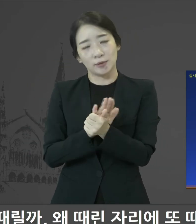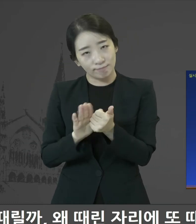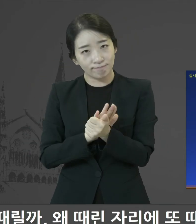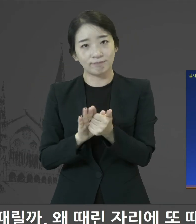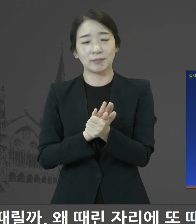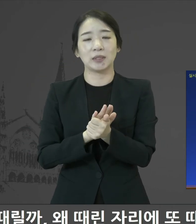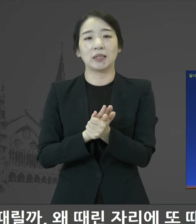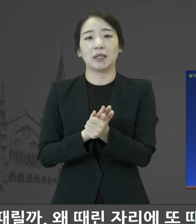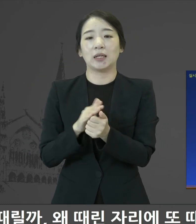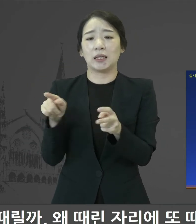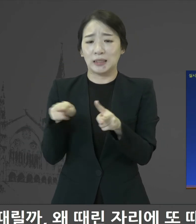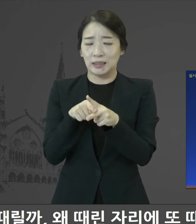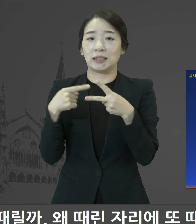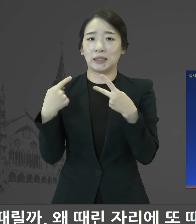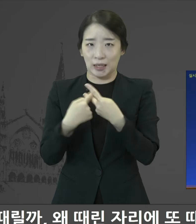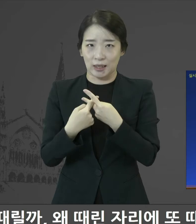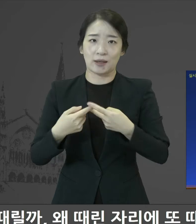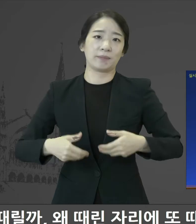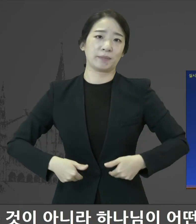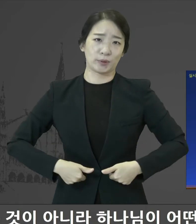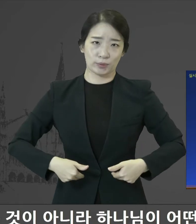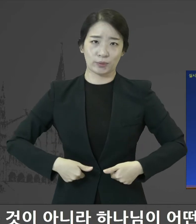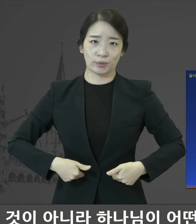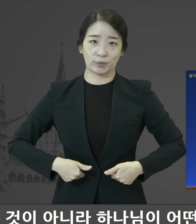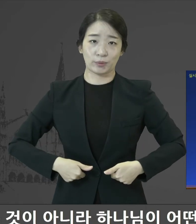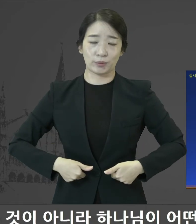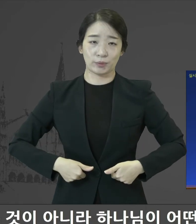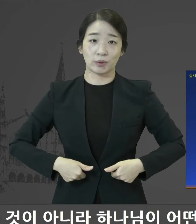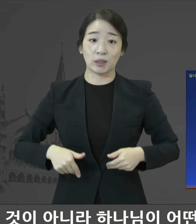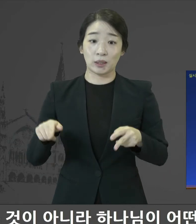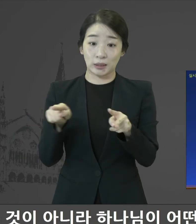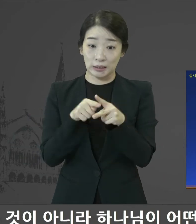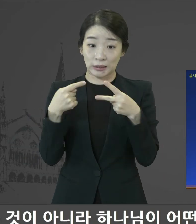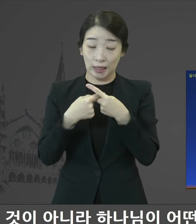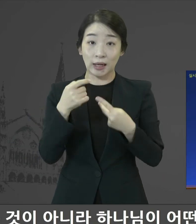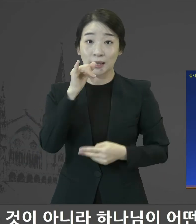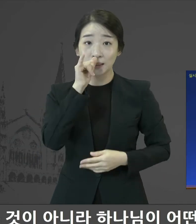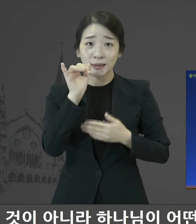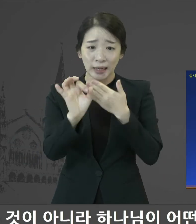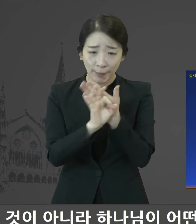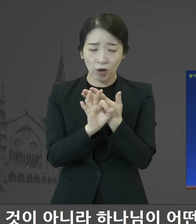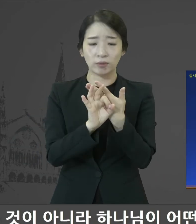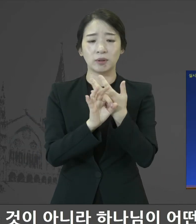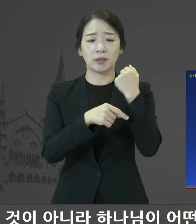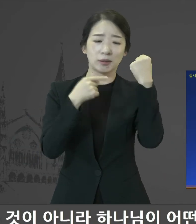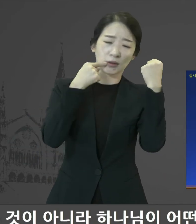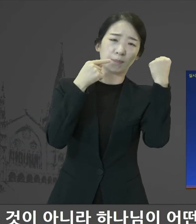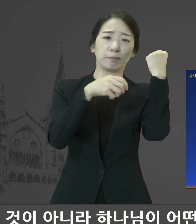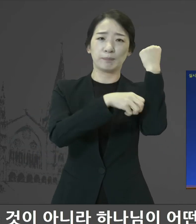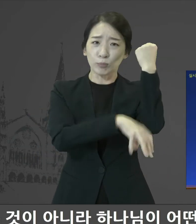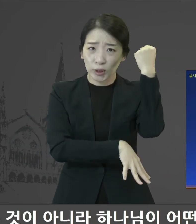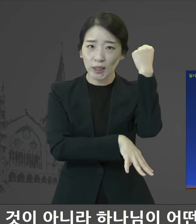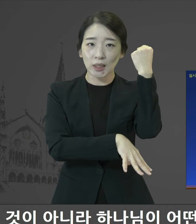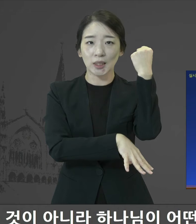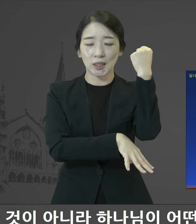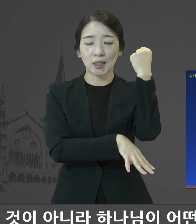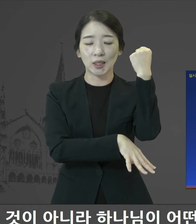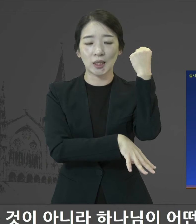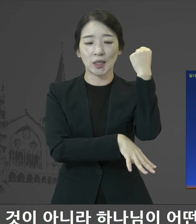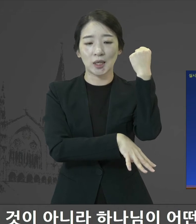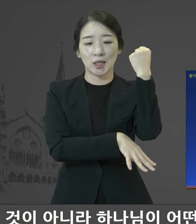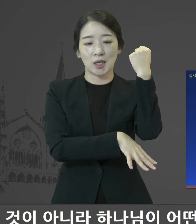있으면 쓴뿌리가 우리 안에 생기지 않을 수 있다고